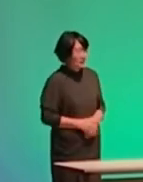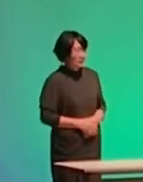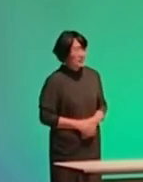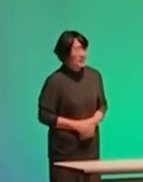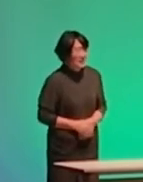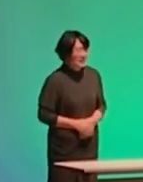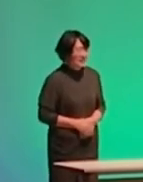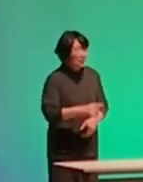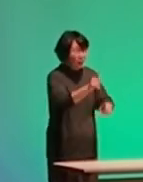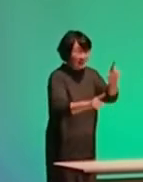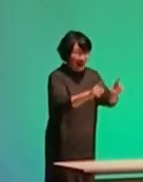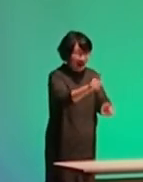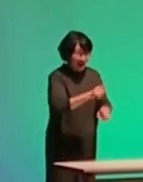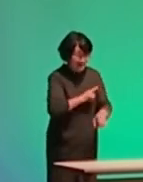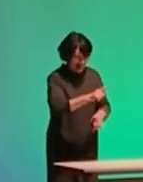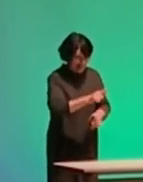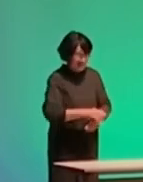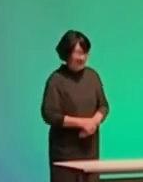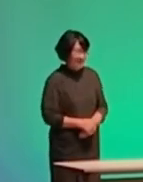か？